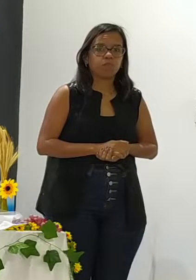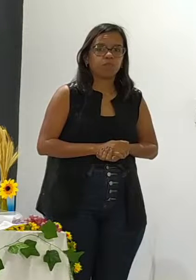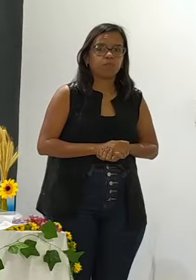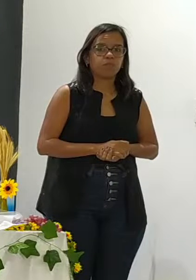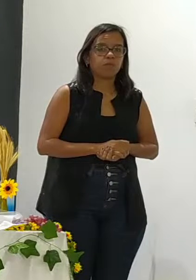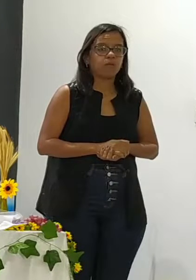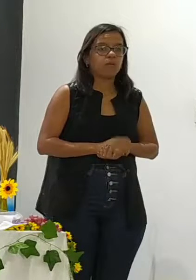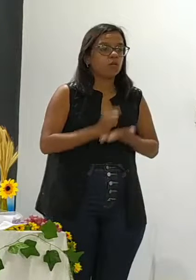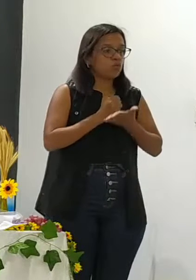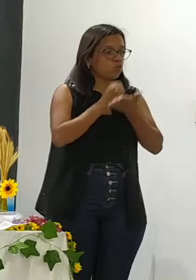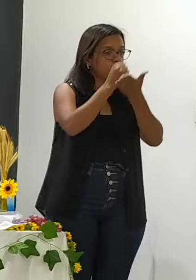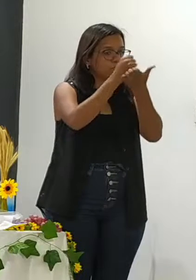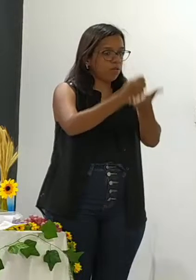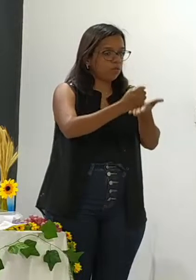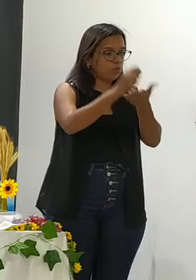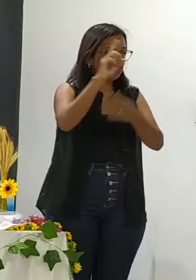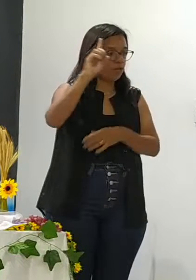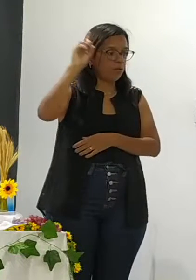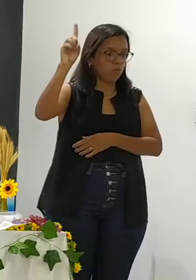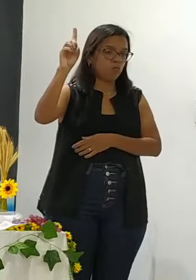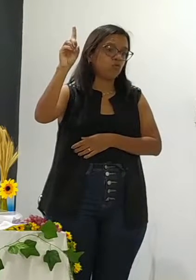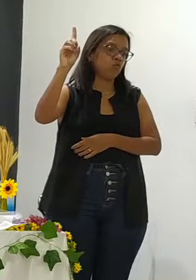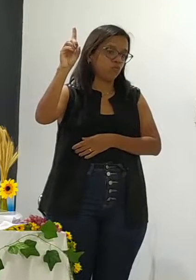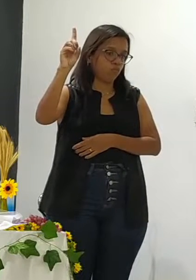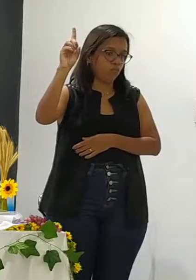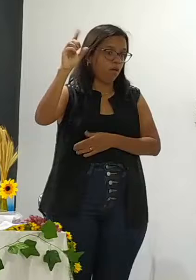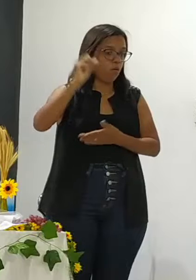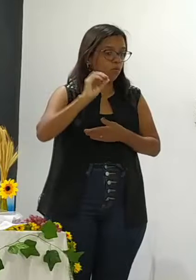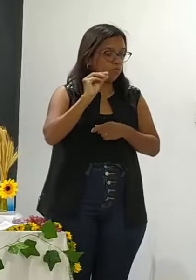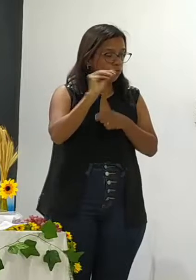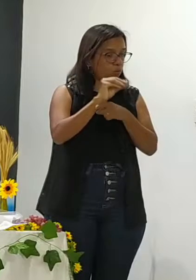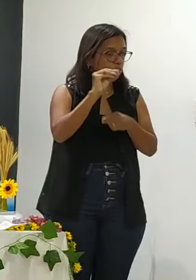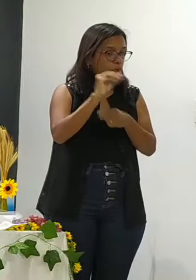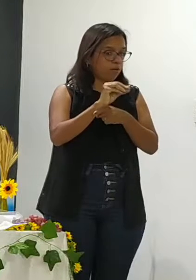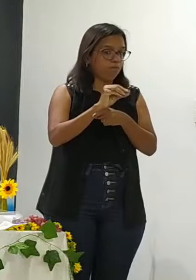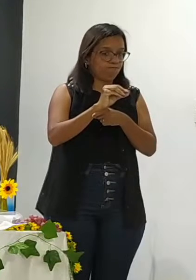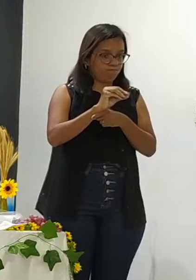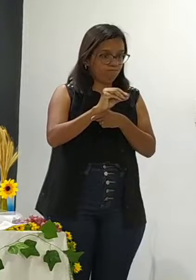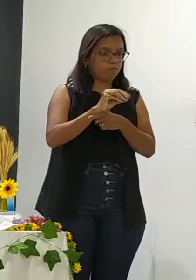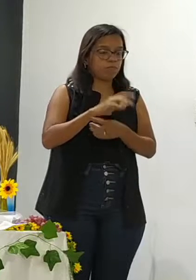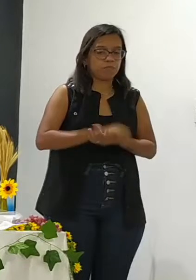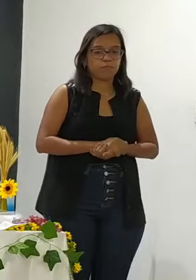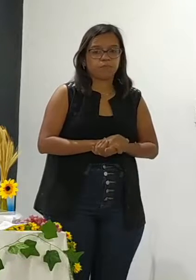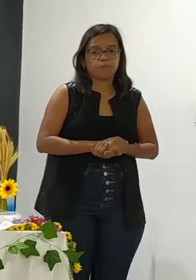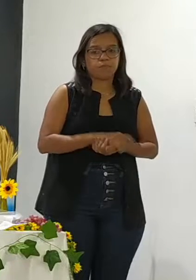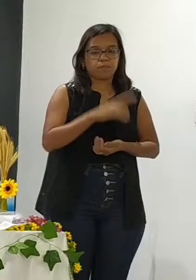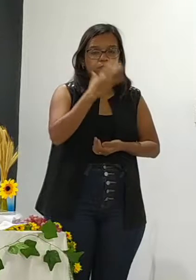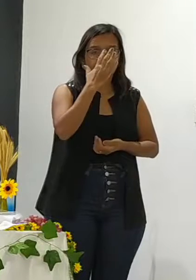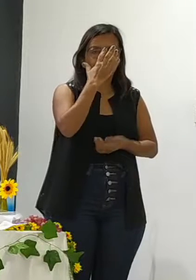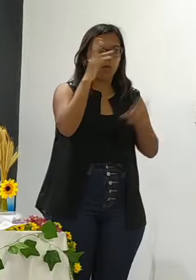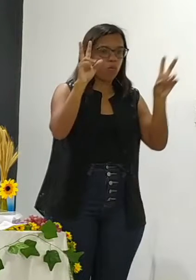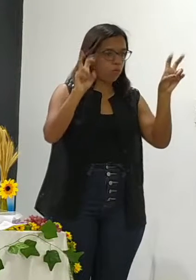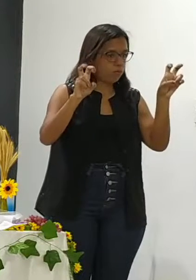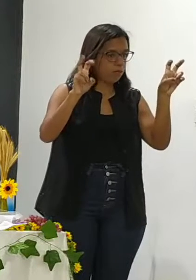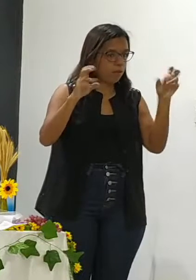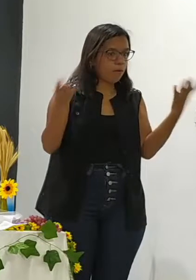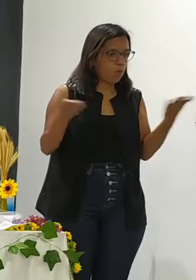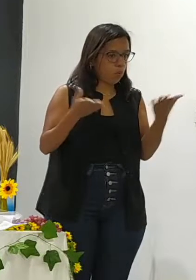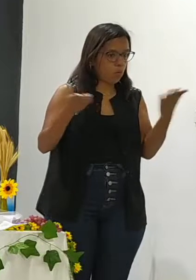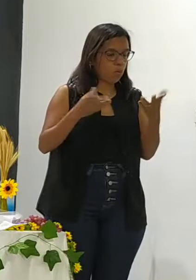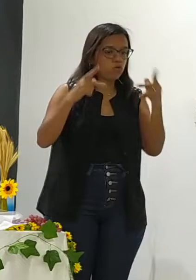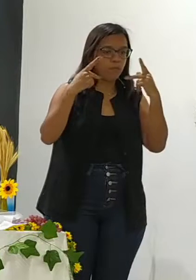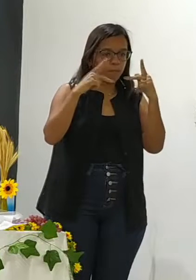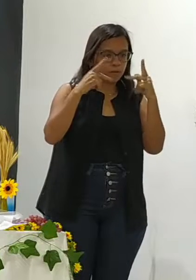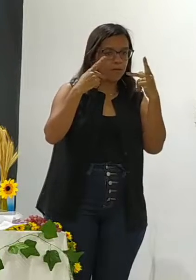de provisão de Deus. Porque Deus é o Deus da provisão. Eu falei: o tema para essa mensagem